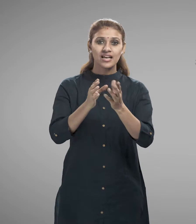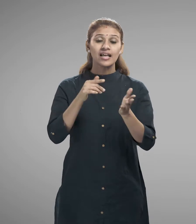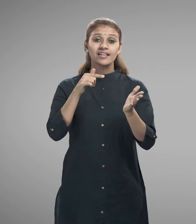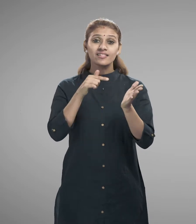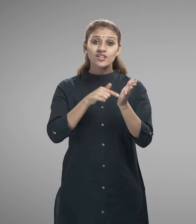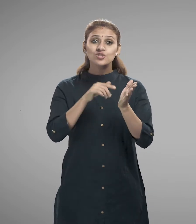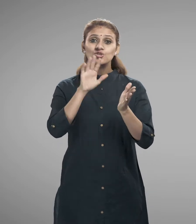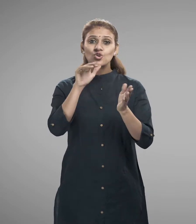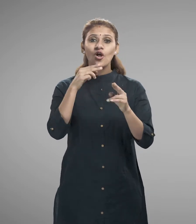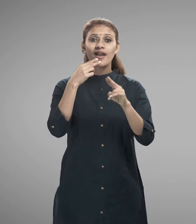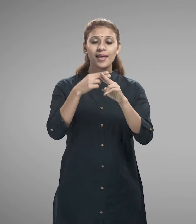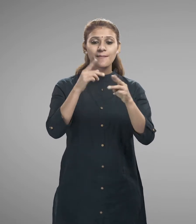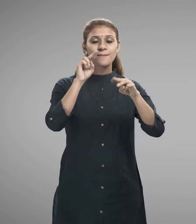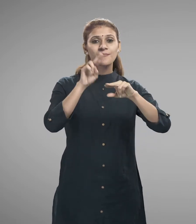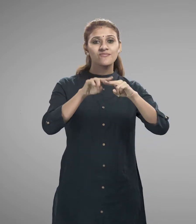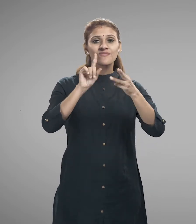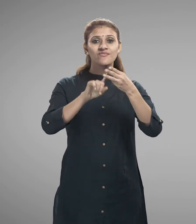इसे अंडे का निषेचन कहते हैं।